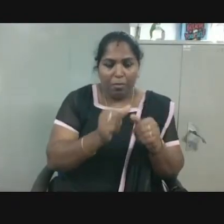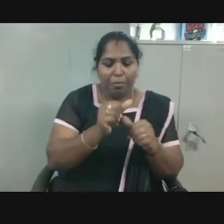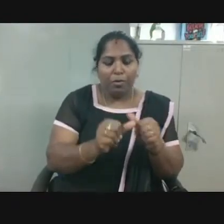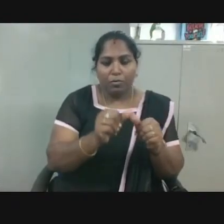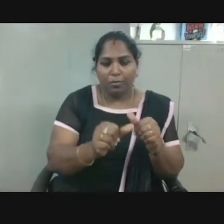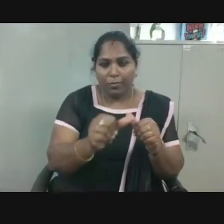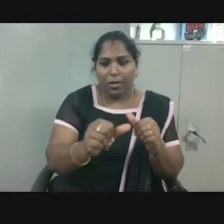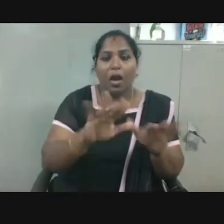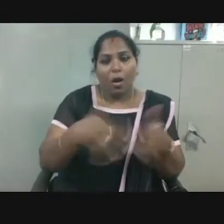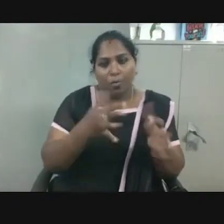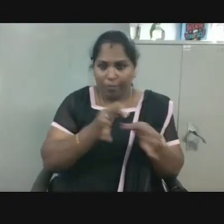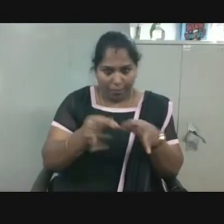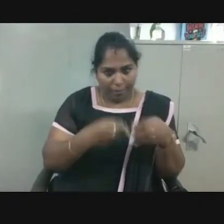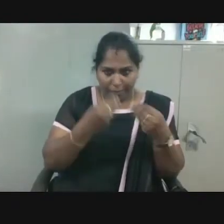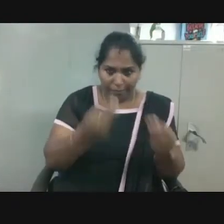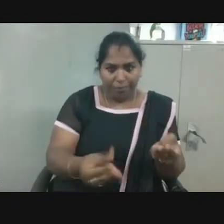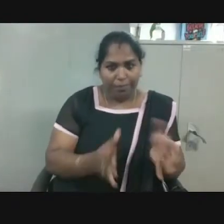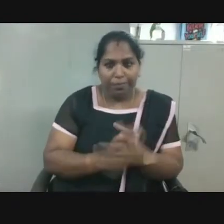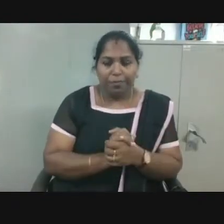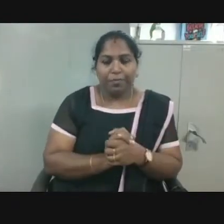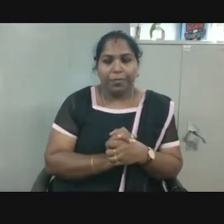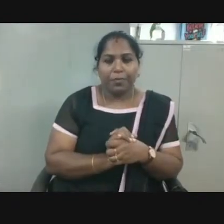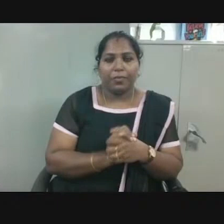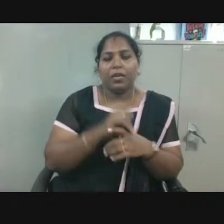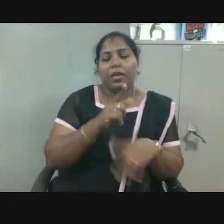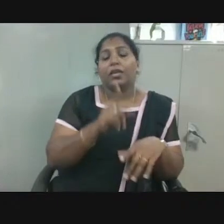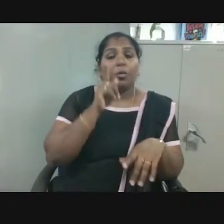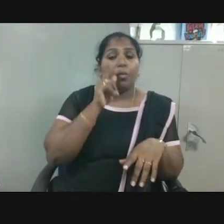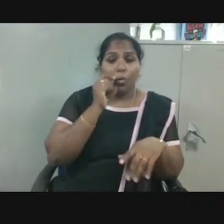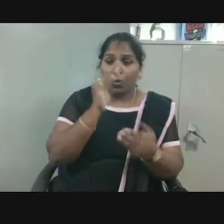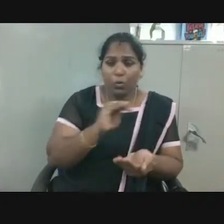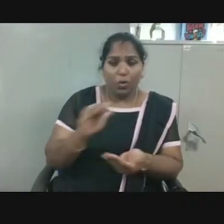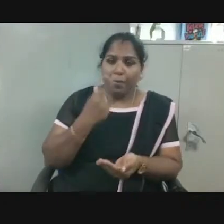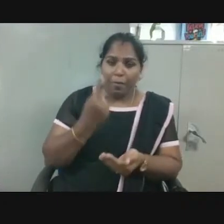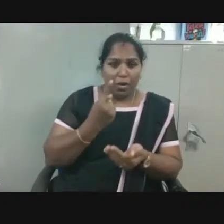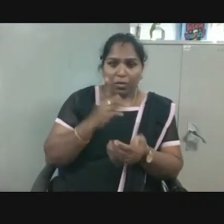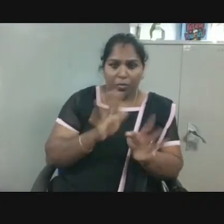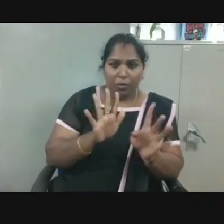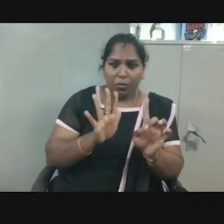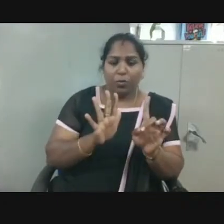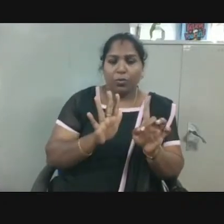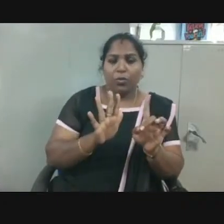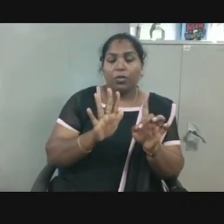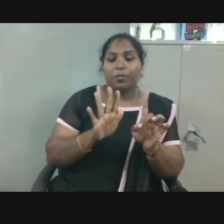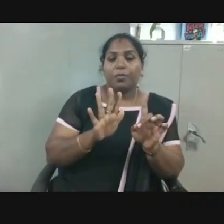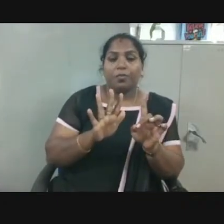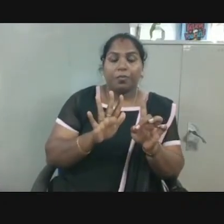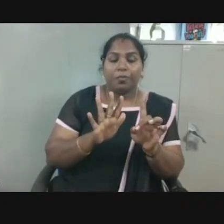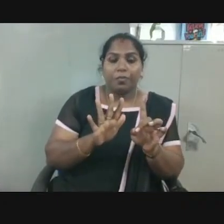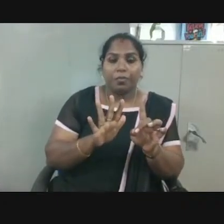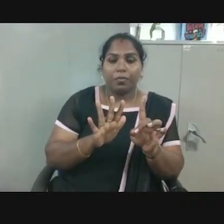ഒരു അസുഖമാണ് ഈ ഡുഷീൻ മസ്കുലർ ഡിസ്ട്രോഫി. അത് ആൺകുട്ടികളെ മാത്രം ബാധിക്കുന്ന കാര്യം നമ്മൾ നേരത്തെ പറഞ്ഞു. അപ്പൊ ആൺകുട്ടികളെ